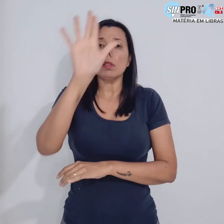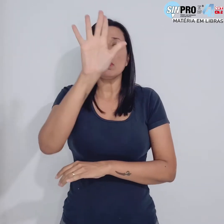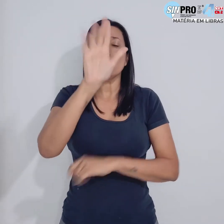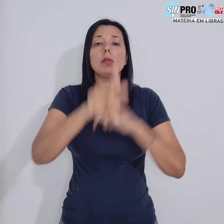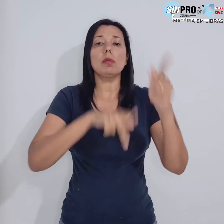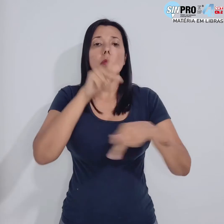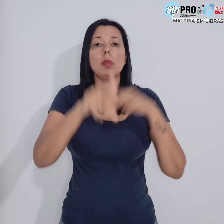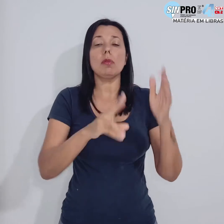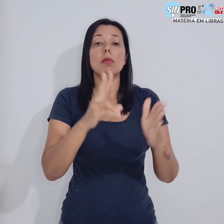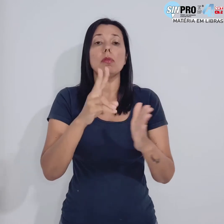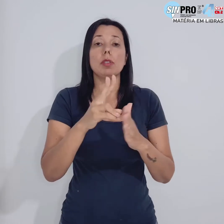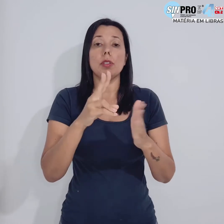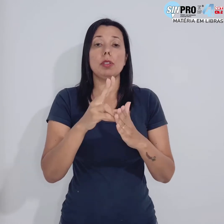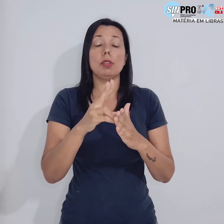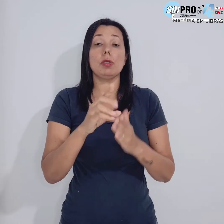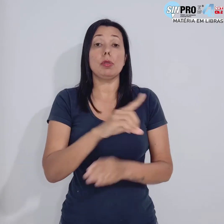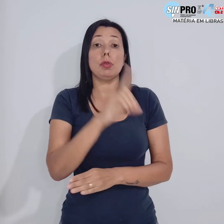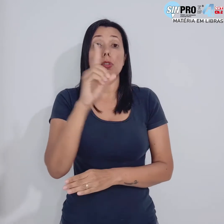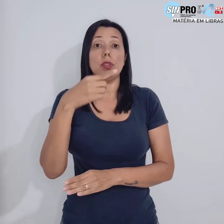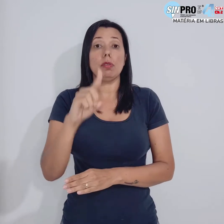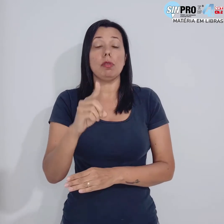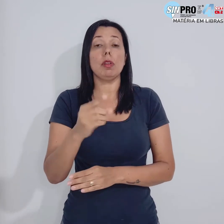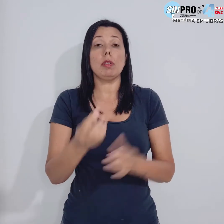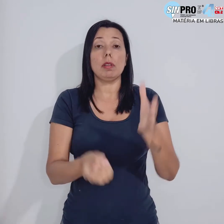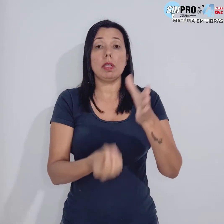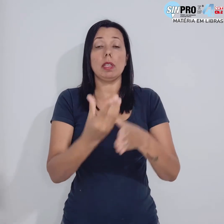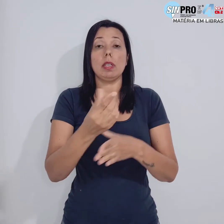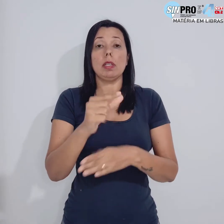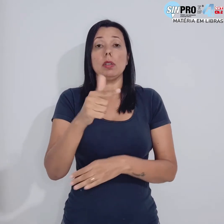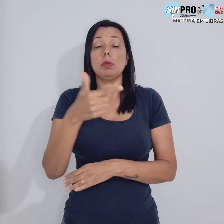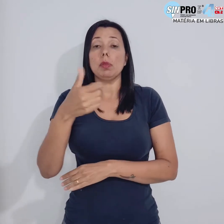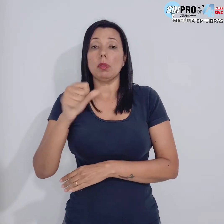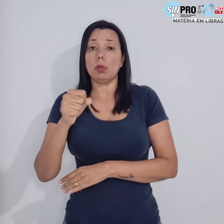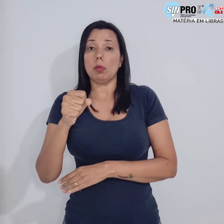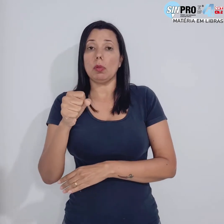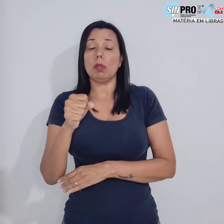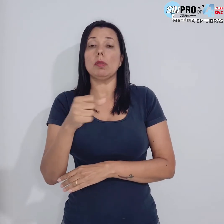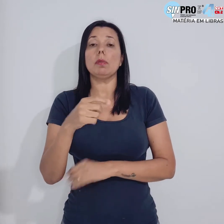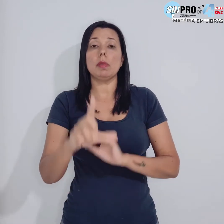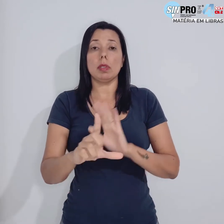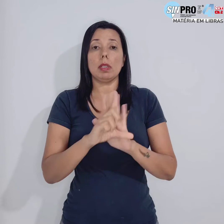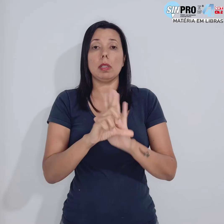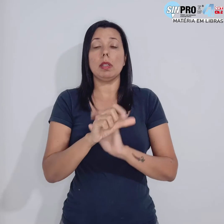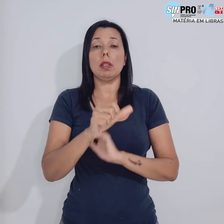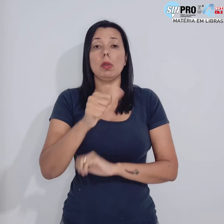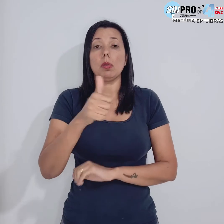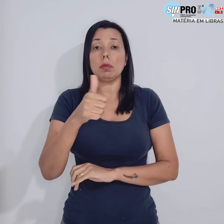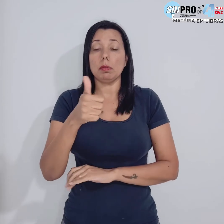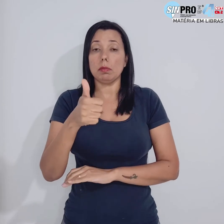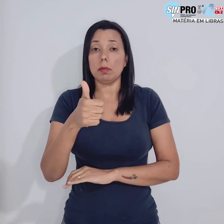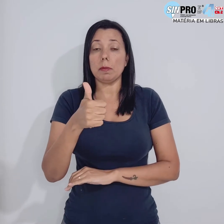dos Povos Indígenas. A data foi instituída em 2008 pela Lei nº